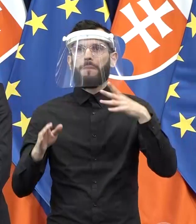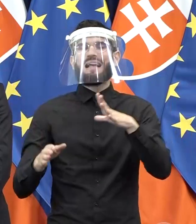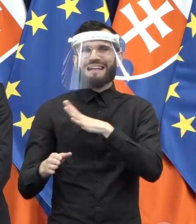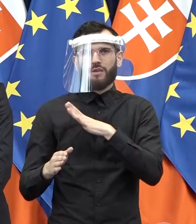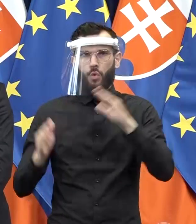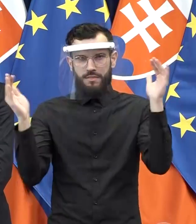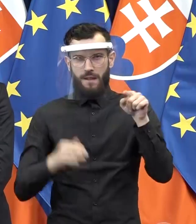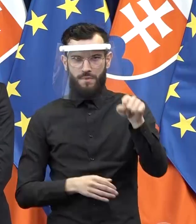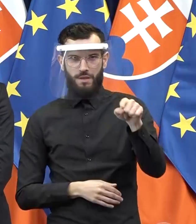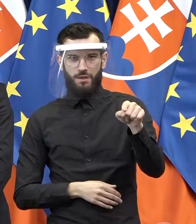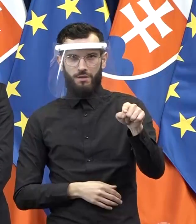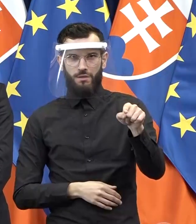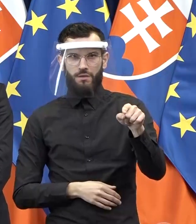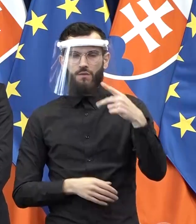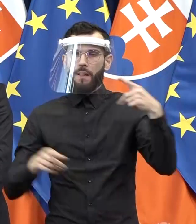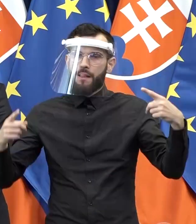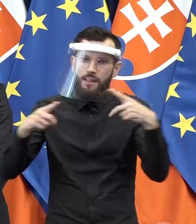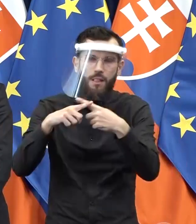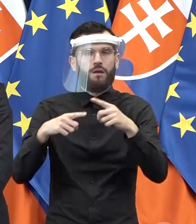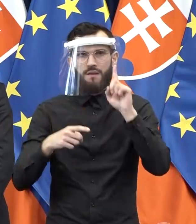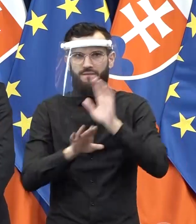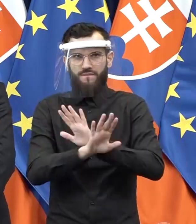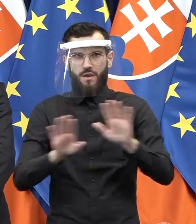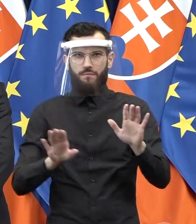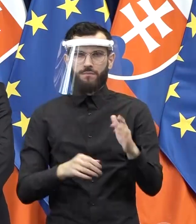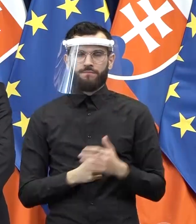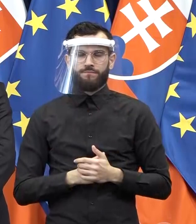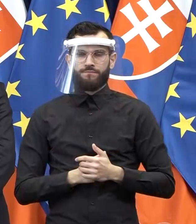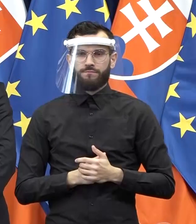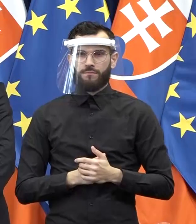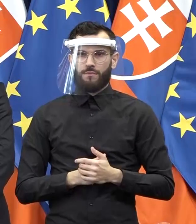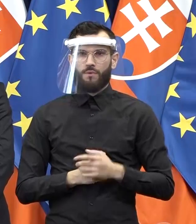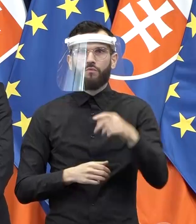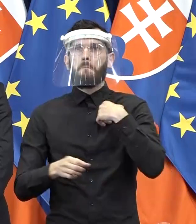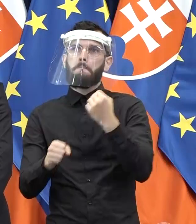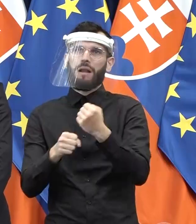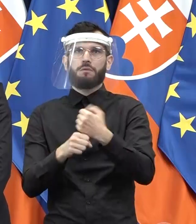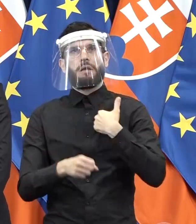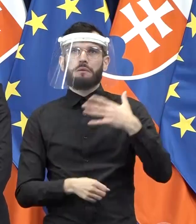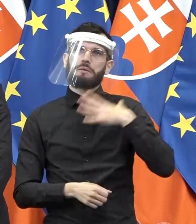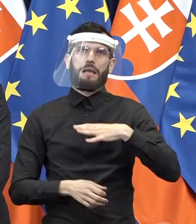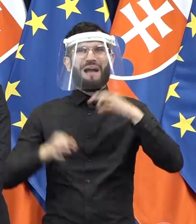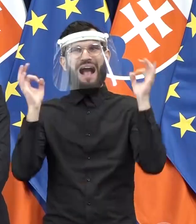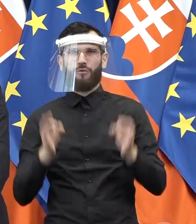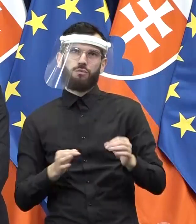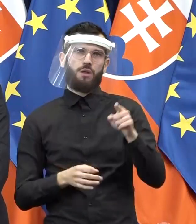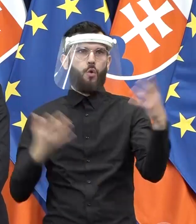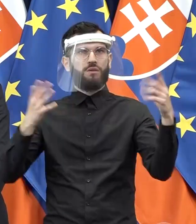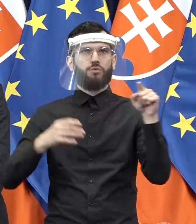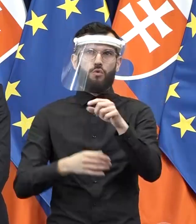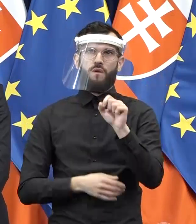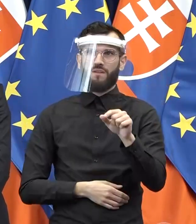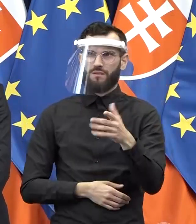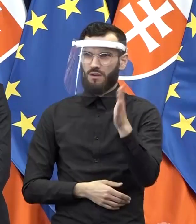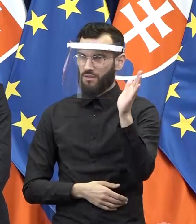a najmenšia komplikácia alebo nejaký pocit nekomfortu, že pracujúci by vtedy chceli nakupovať. Od 9 do 12 žiaden